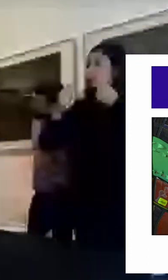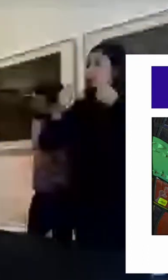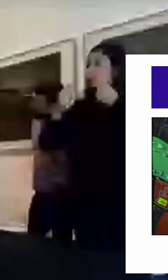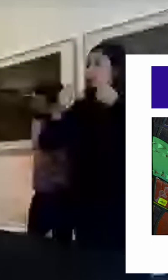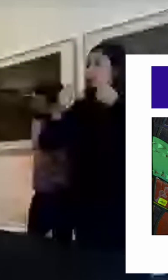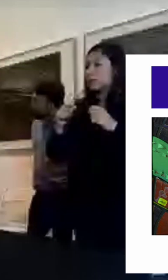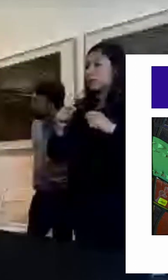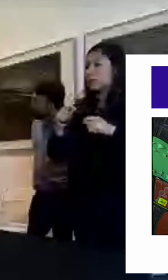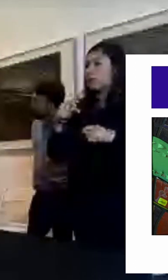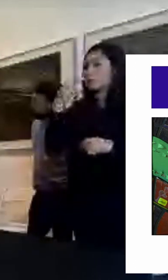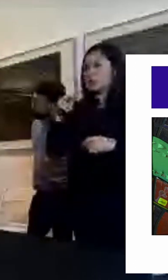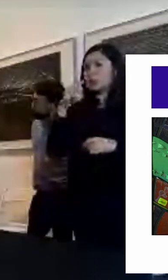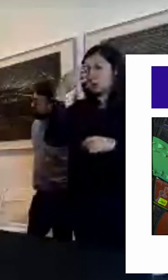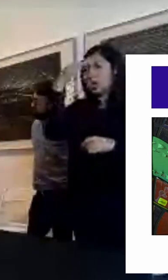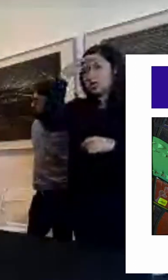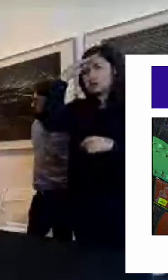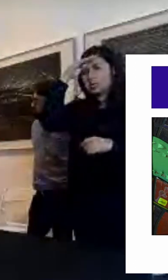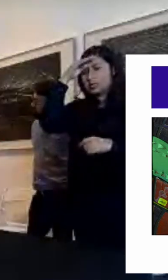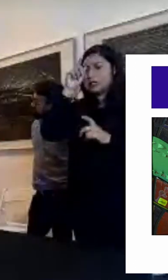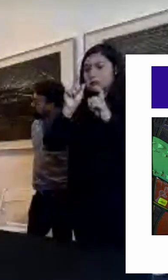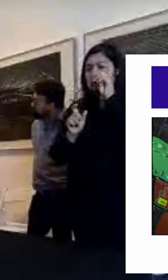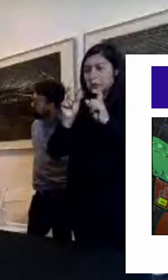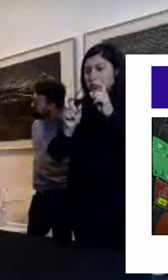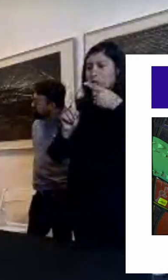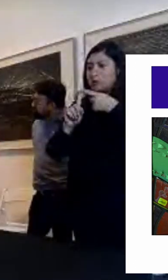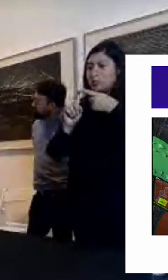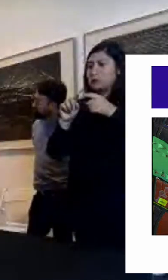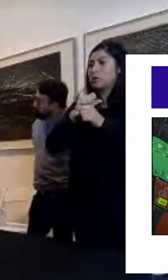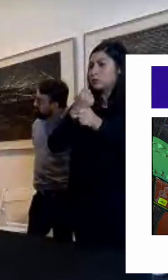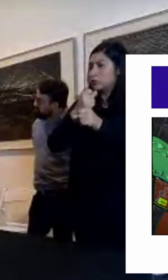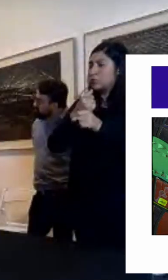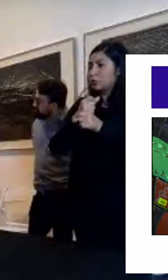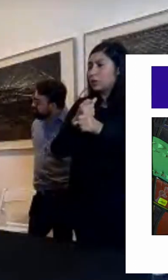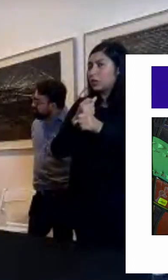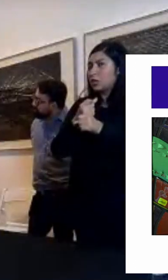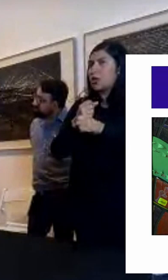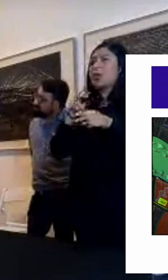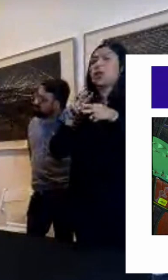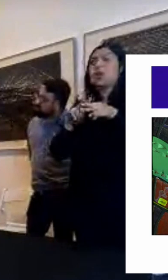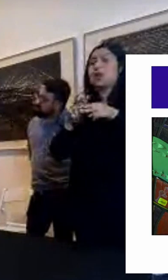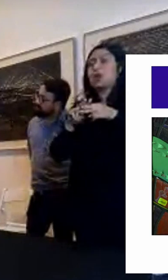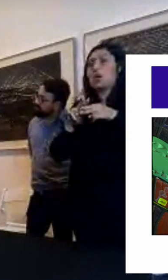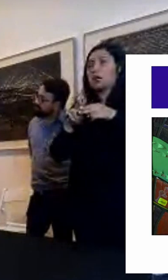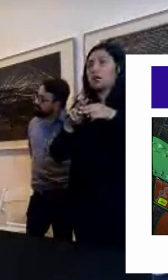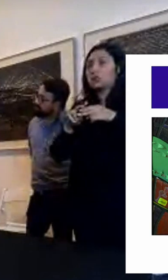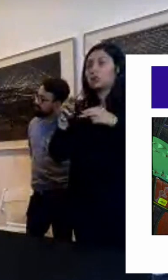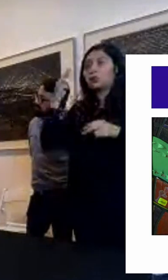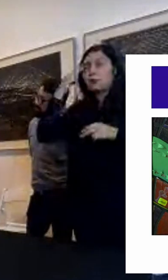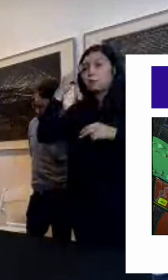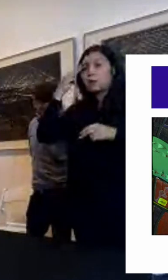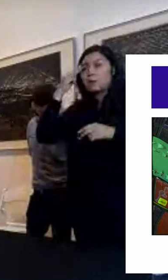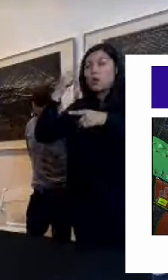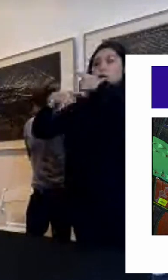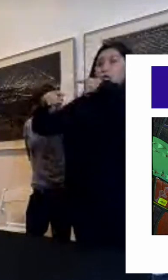tratar de, a partir de las experiencias propias de cada una de las personas que participaron en este taller, generar una memoria colectiva del barrio, una